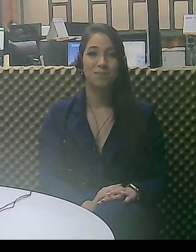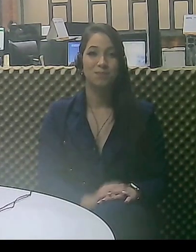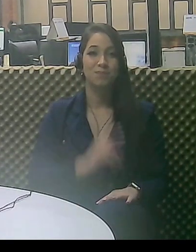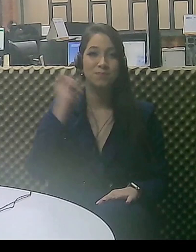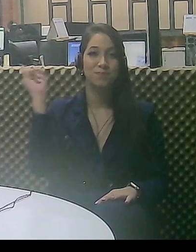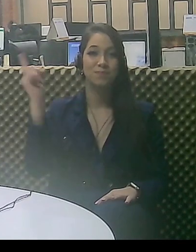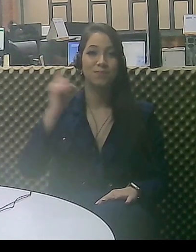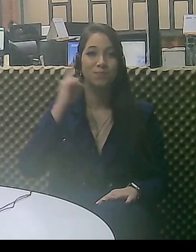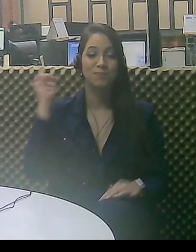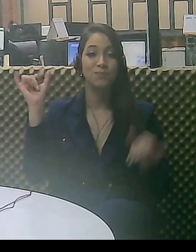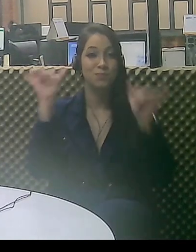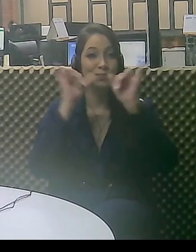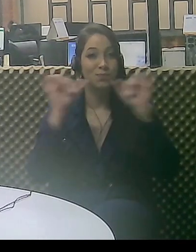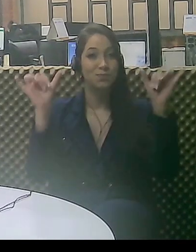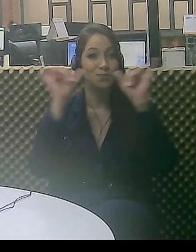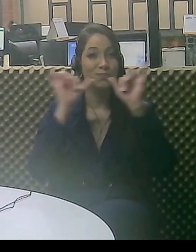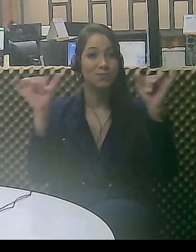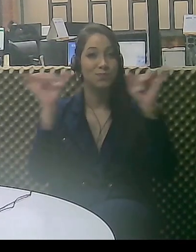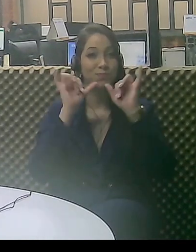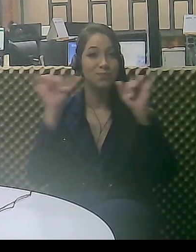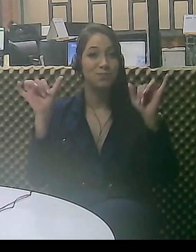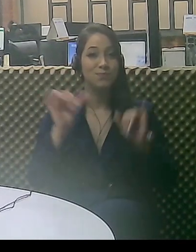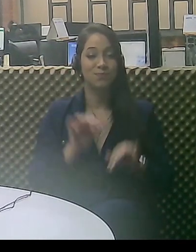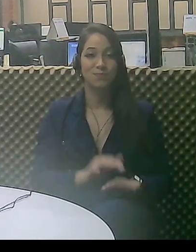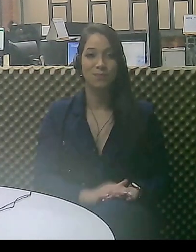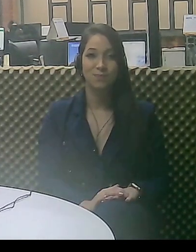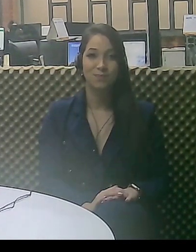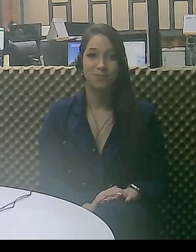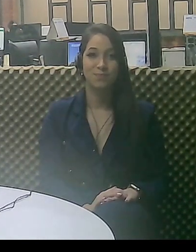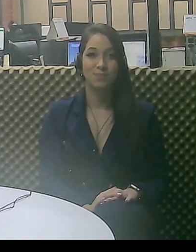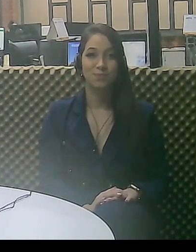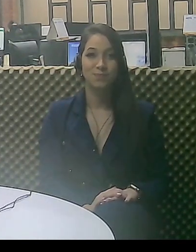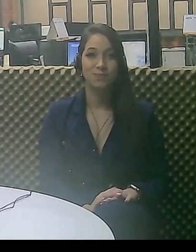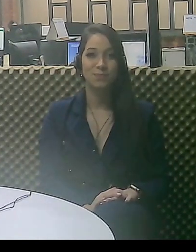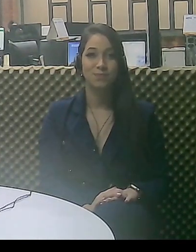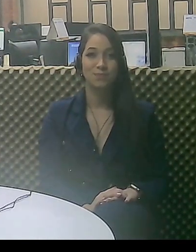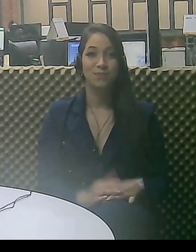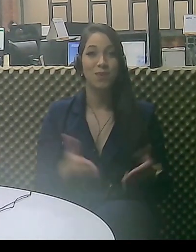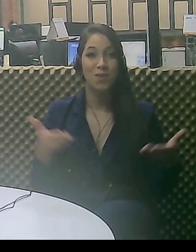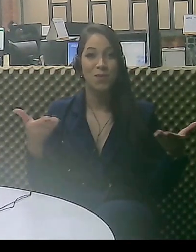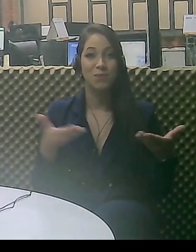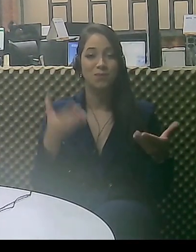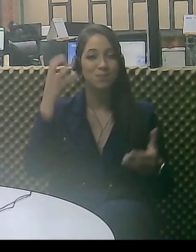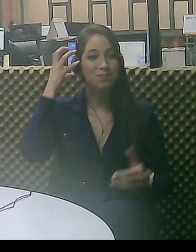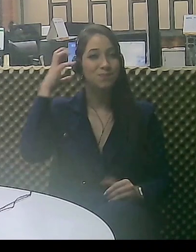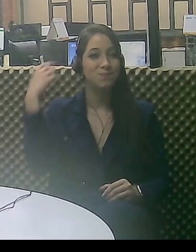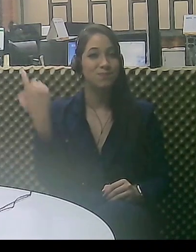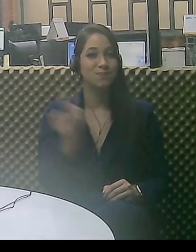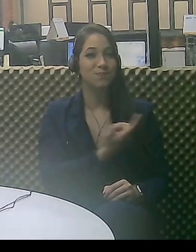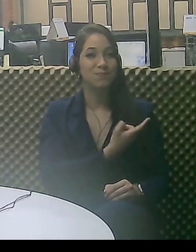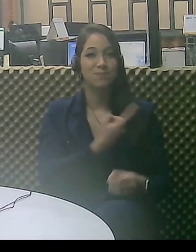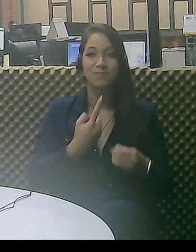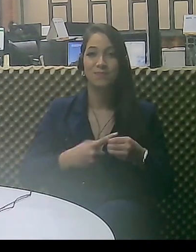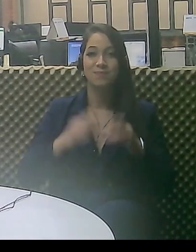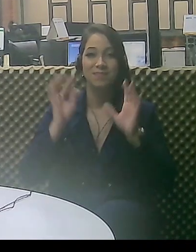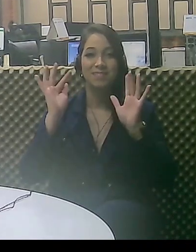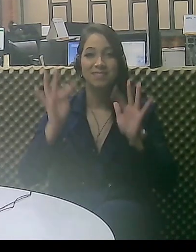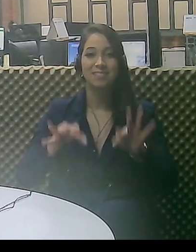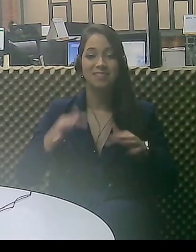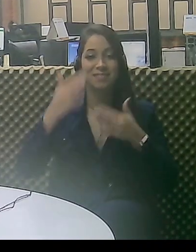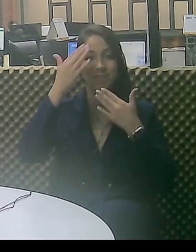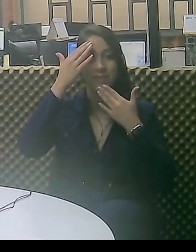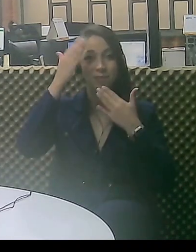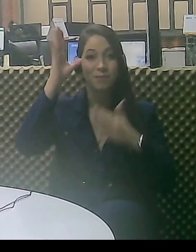Uberlândia Giro de Notícias a edição de hoje da Rádio nossa cidade fica por aqui